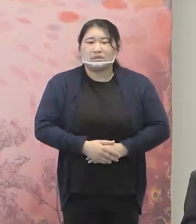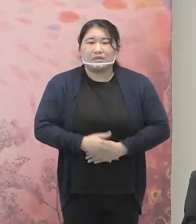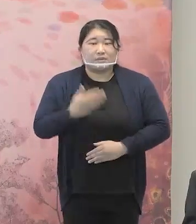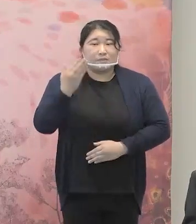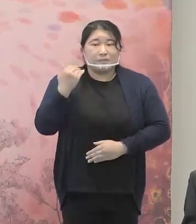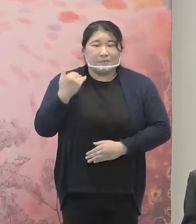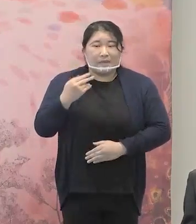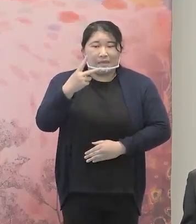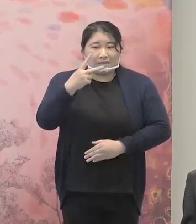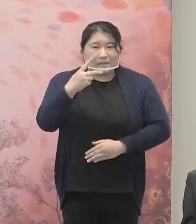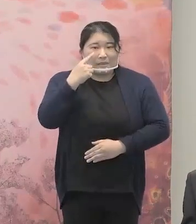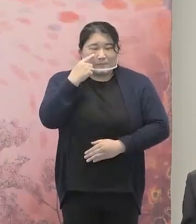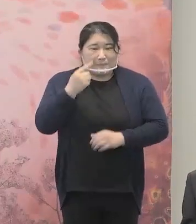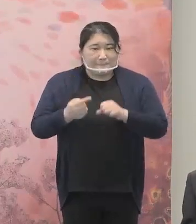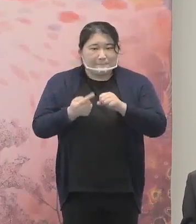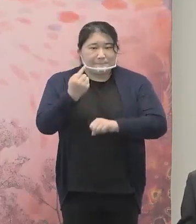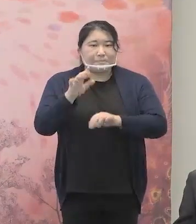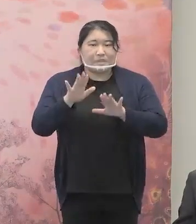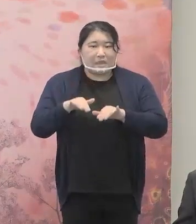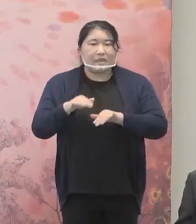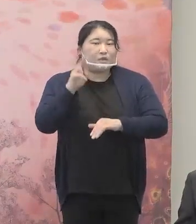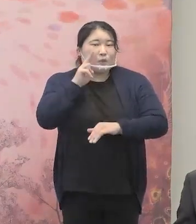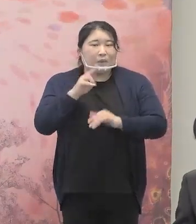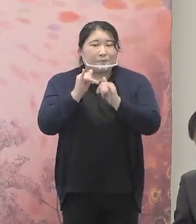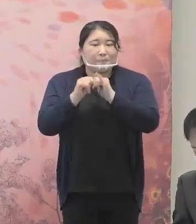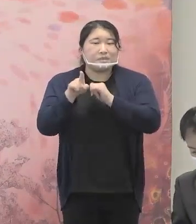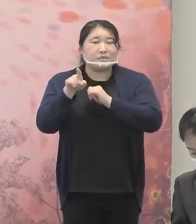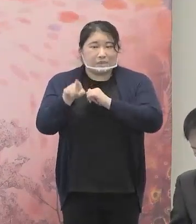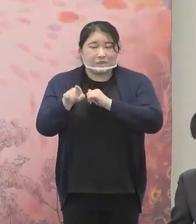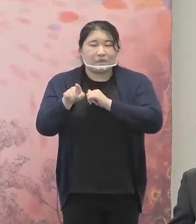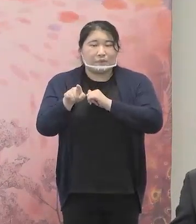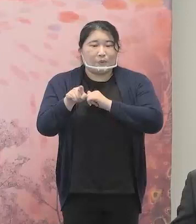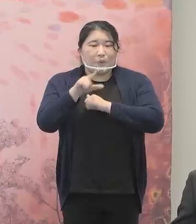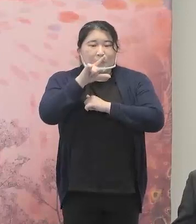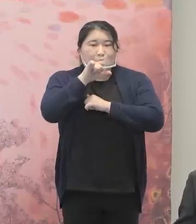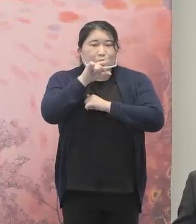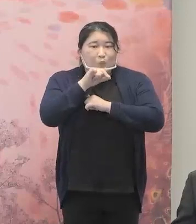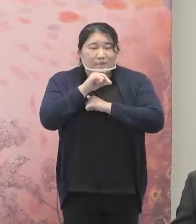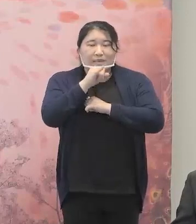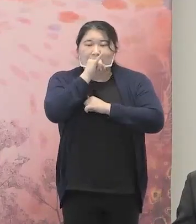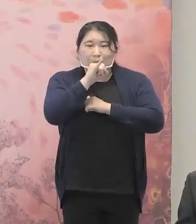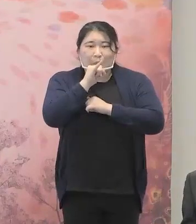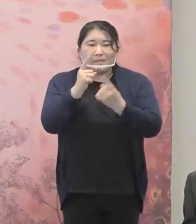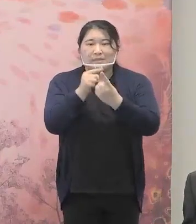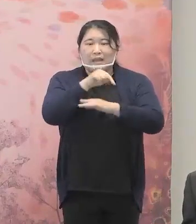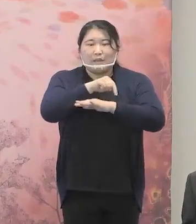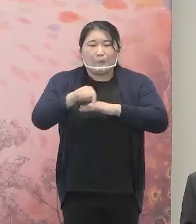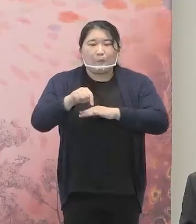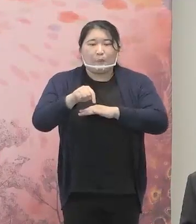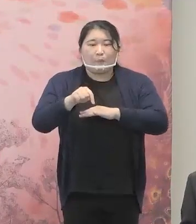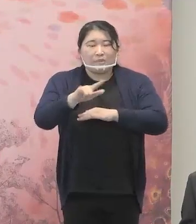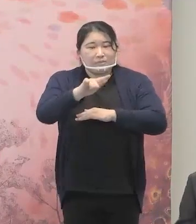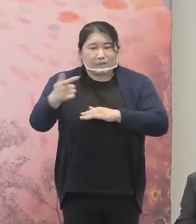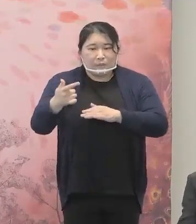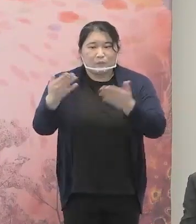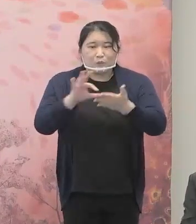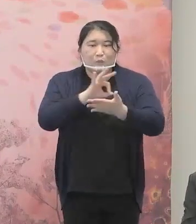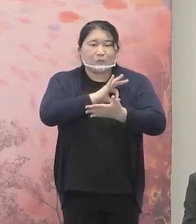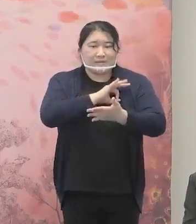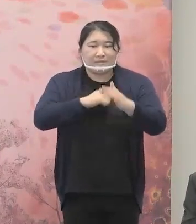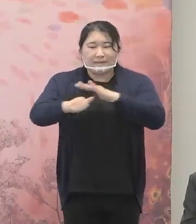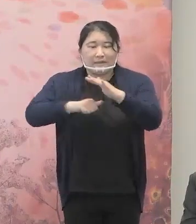先日2例目発生しました横浜町さんでの鳥インフルエンザ対応等に関する職員派遣について、この項目